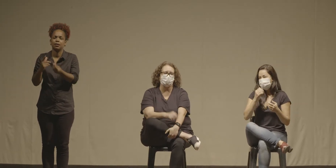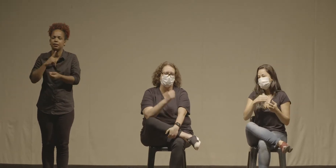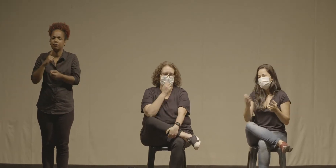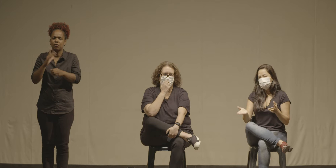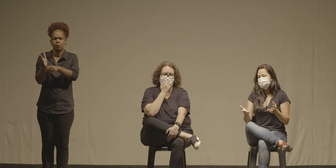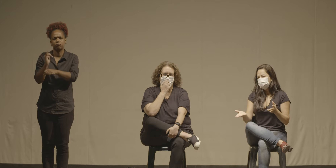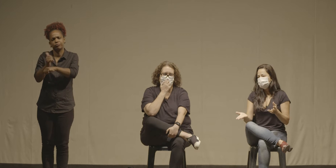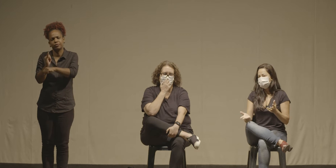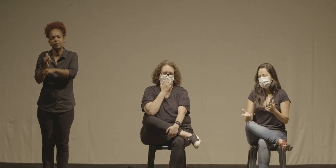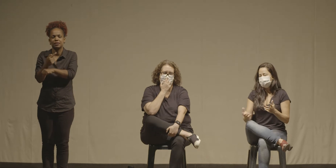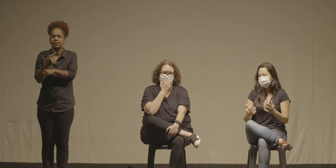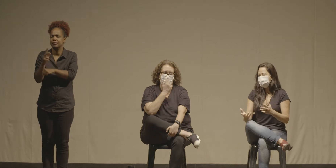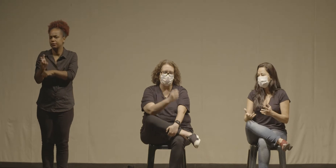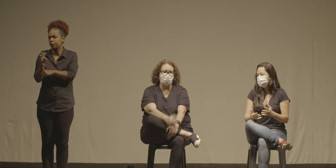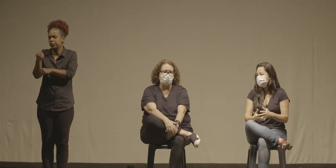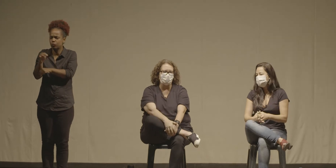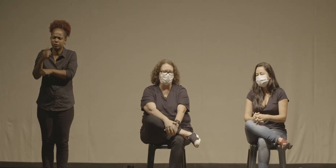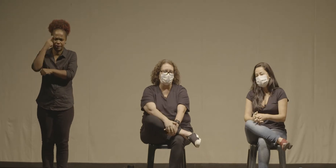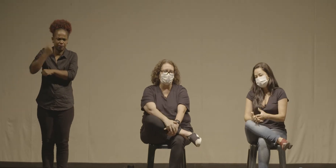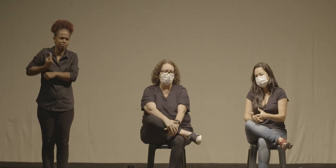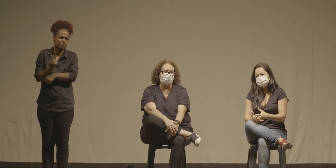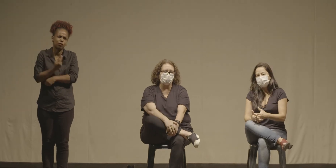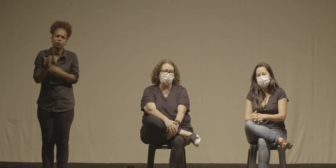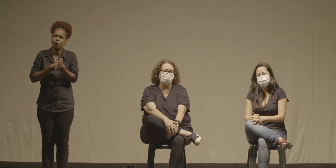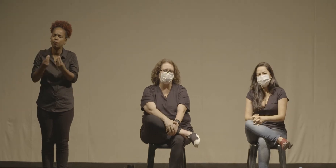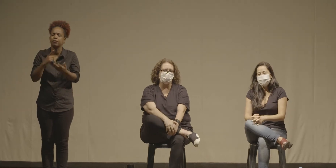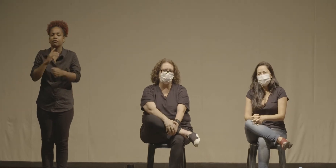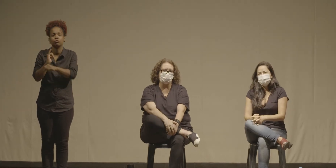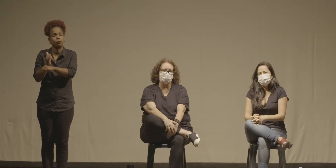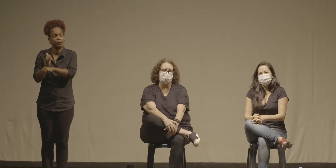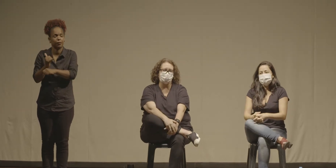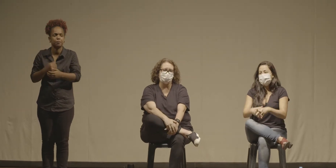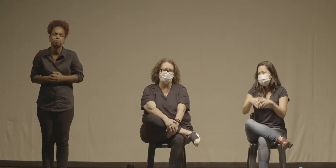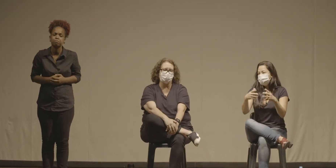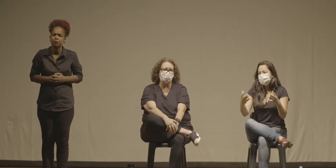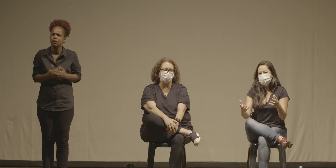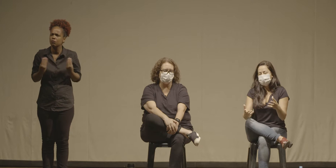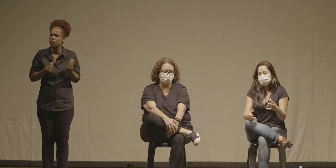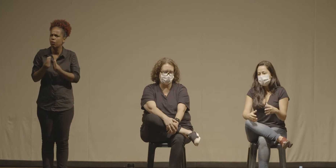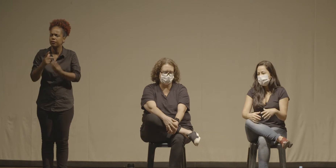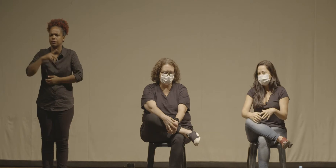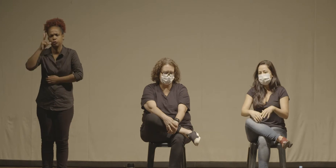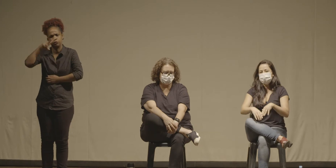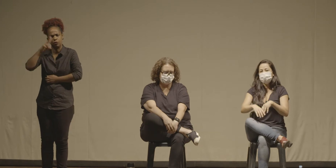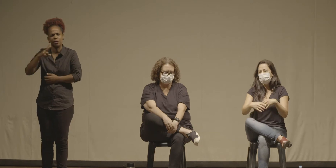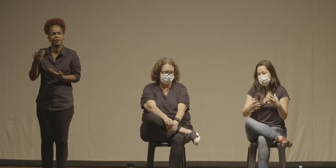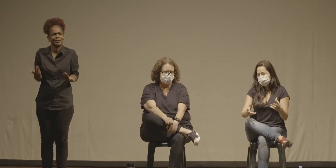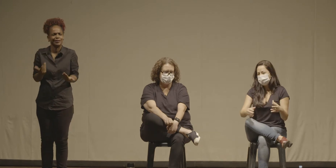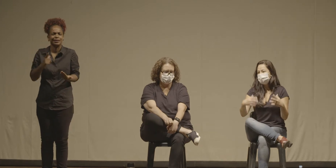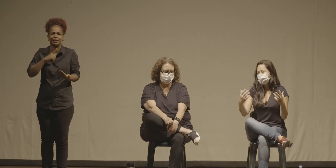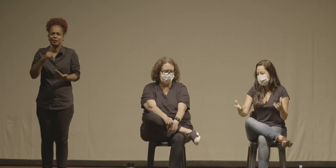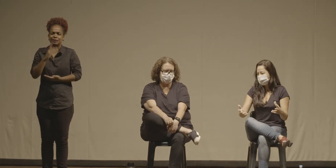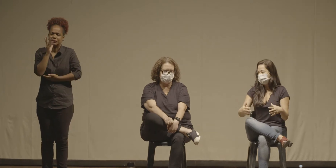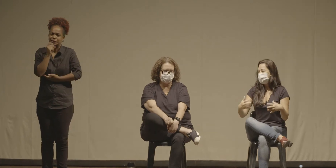longa-metragem de 75 minutos, que era o que a gente tinha ideia, para um documentário, dentro dessa história que é tão